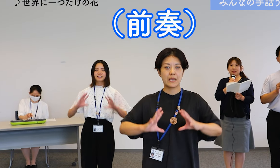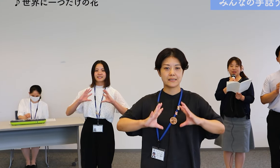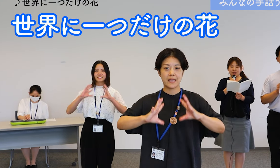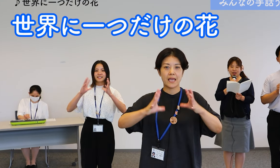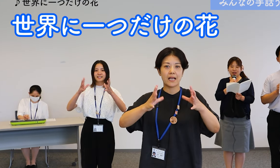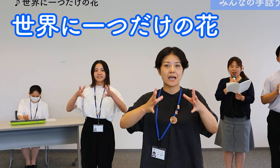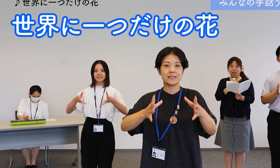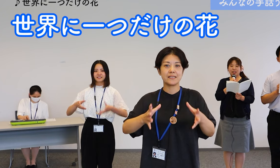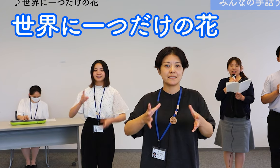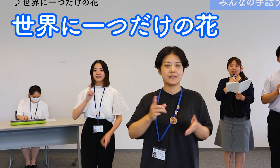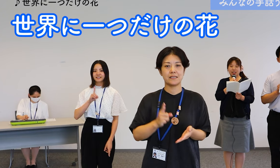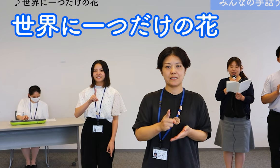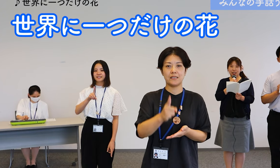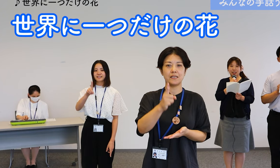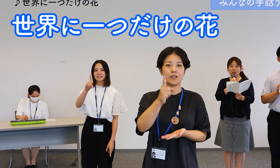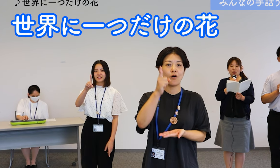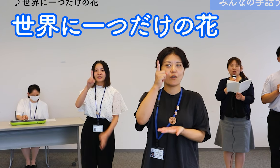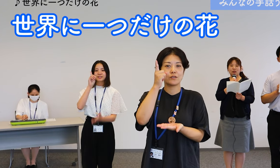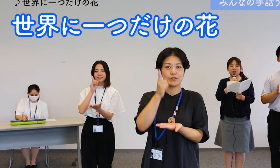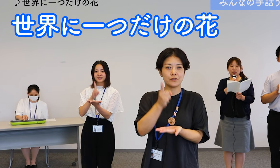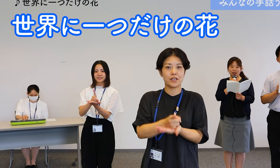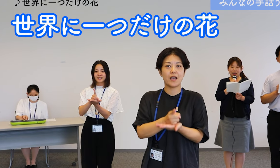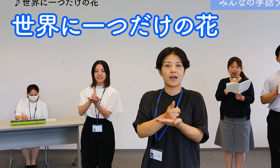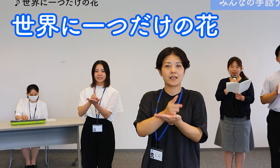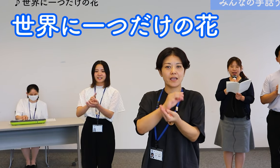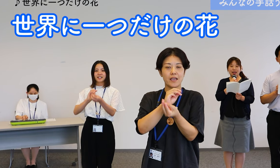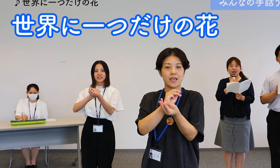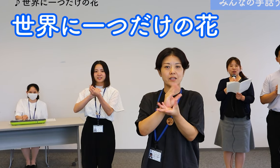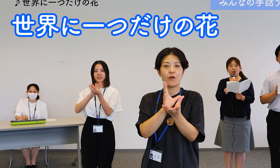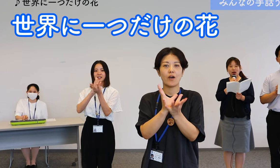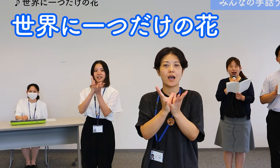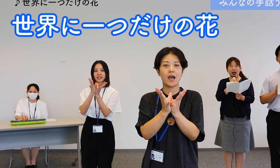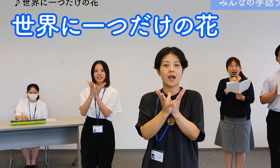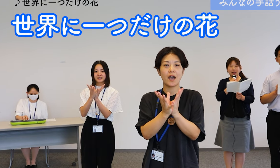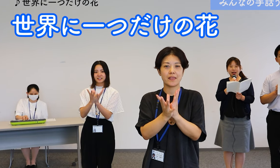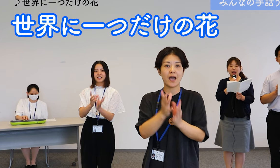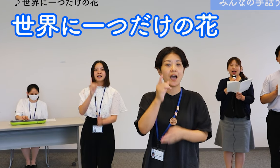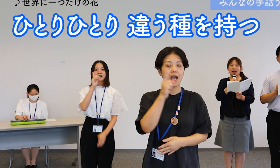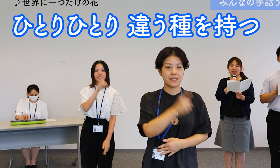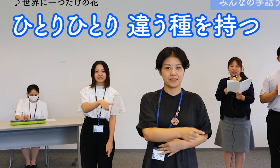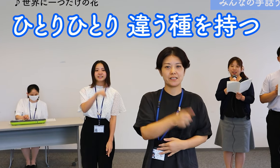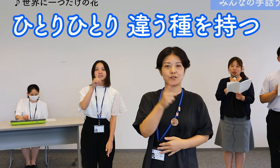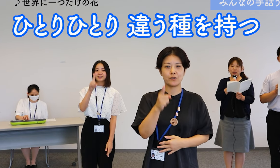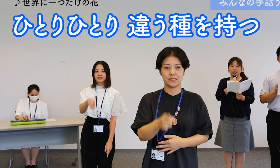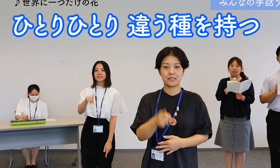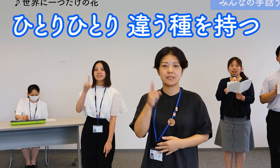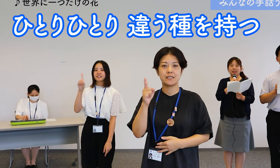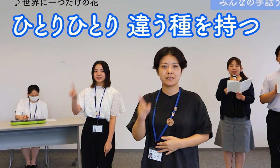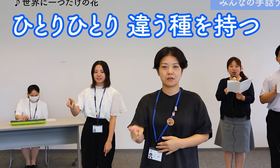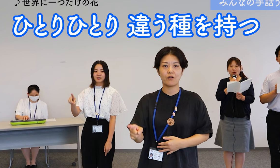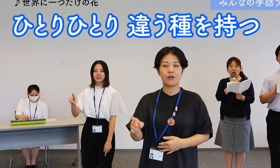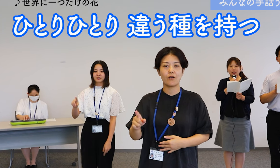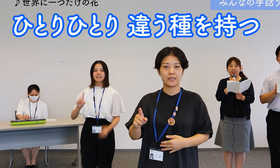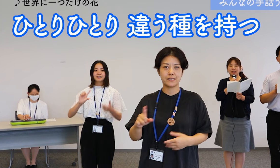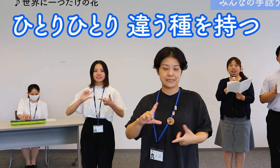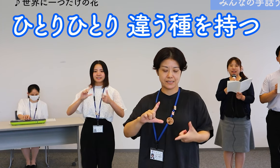世界に一つだけの花、一人一人違